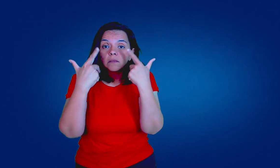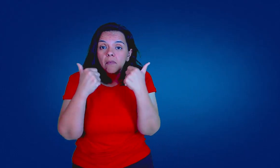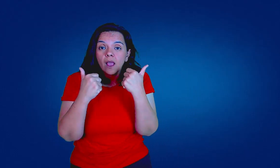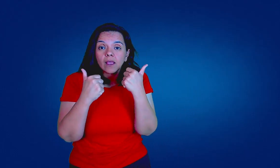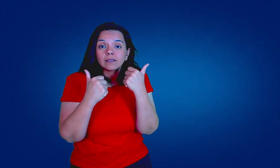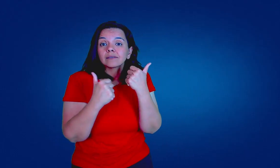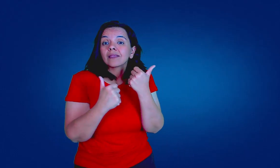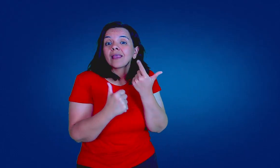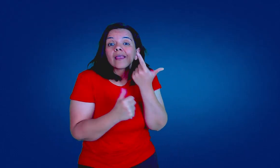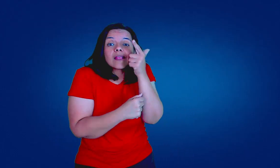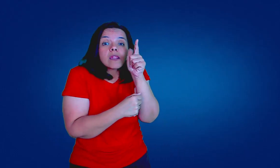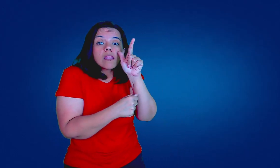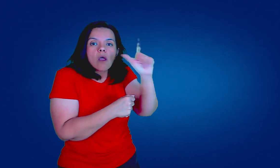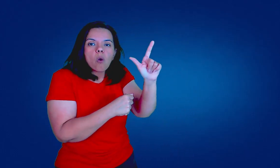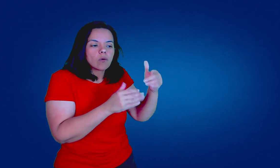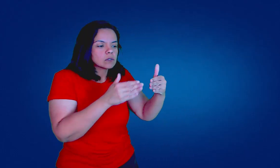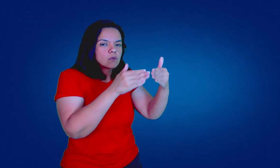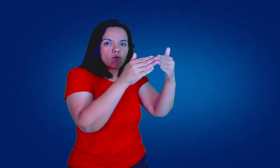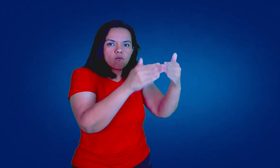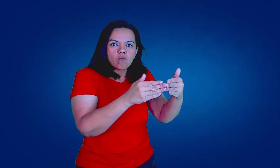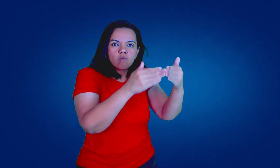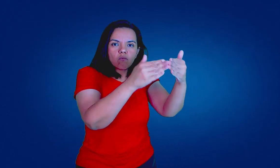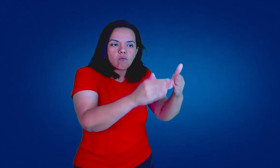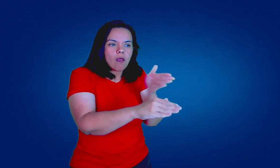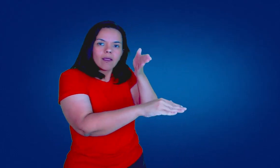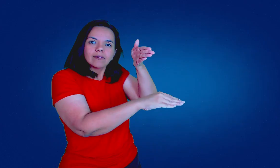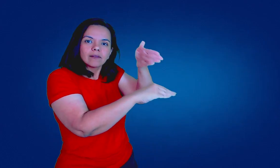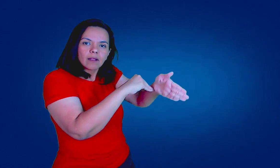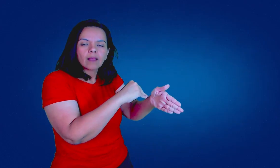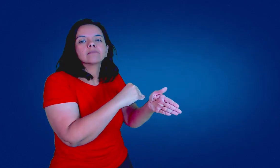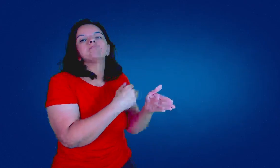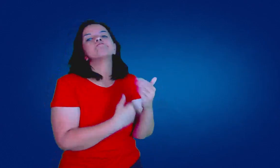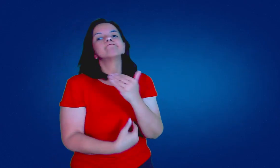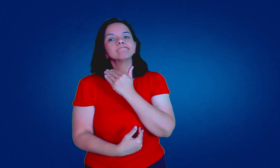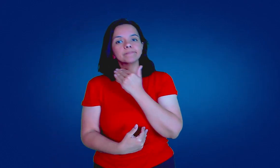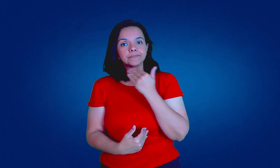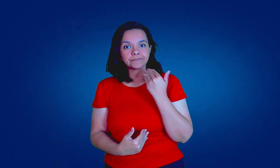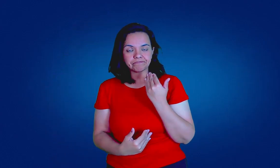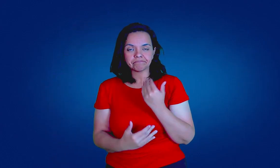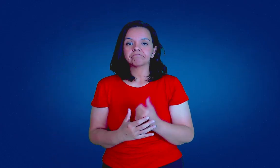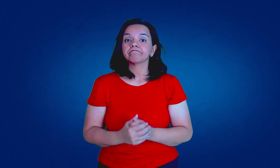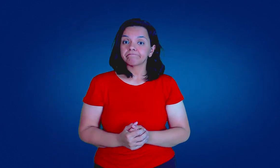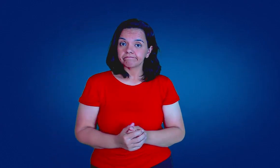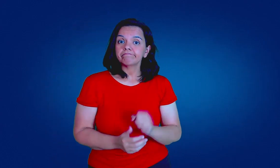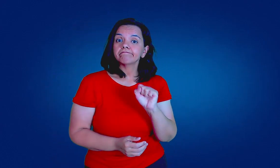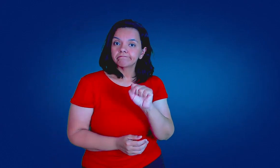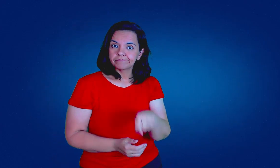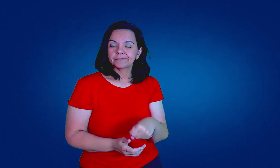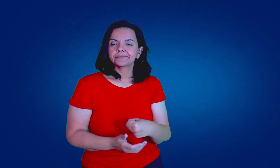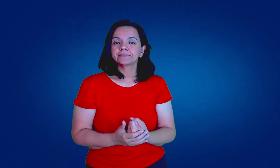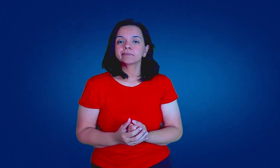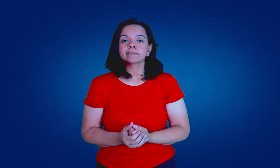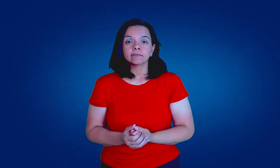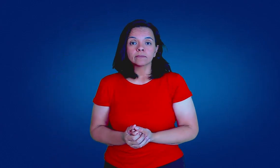Todas as pessoas e animais que não conseguiram adentrar na arca morreram.